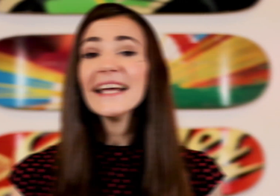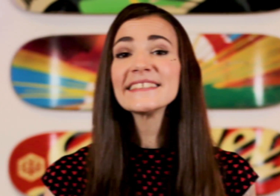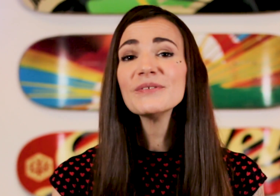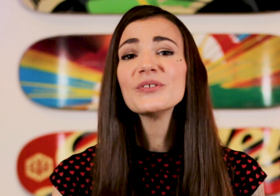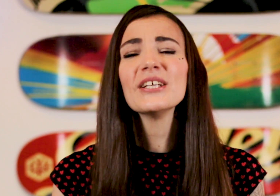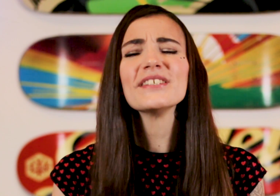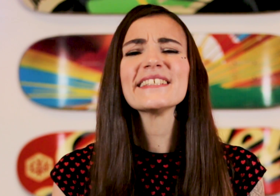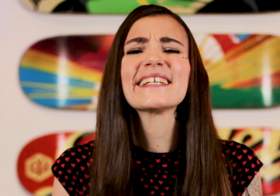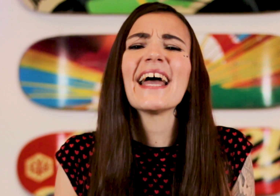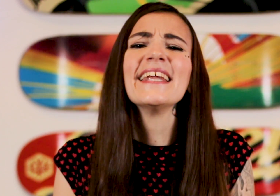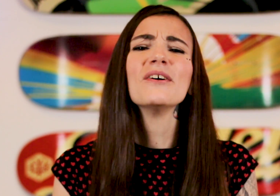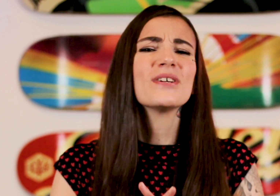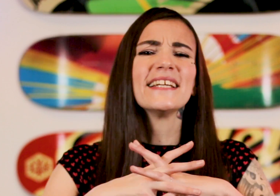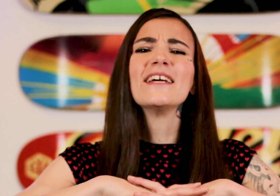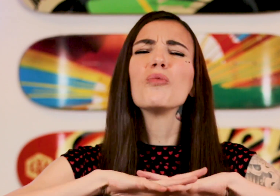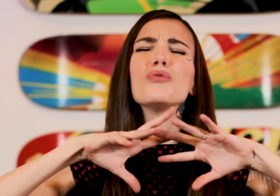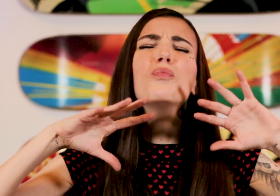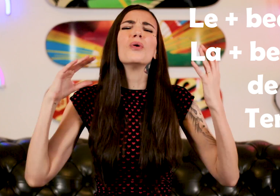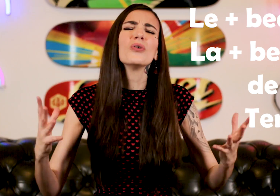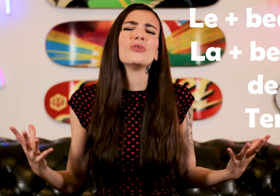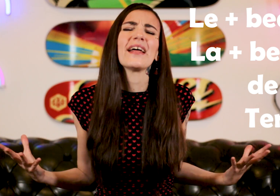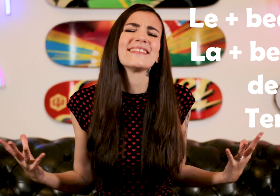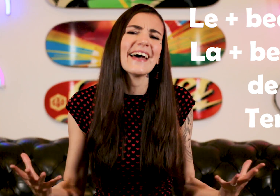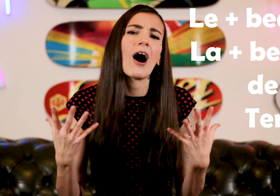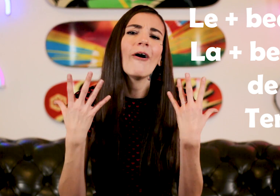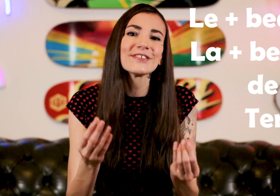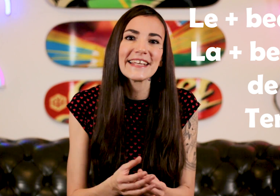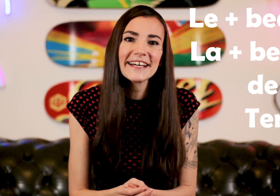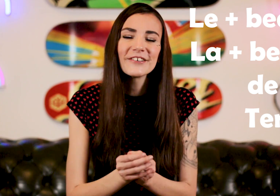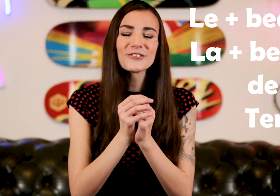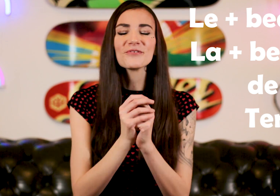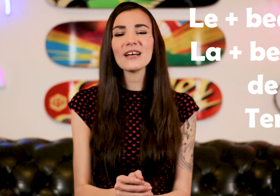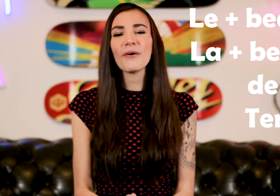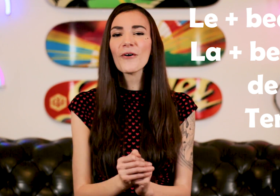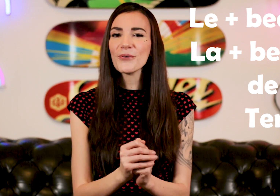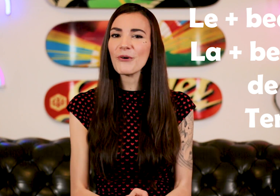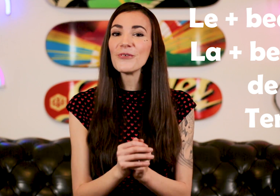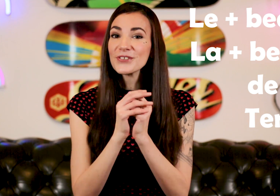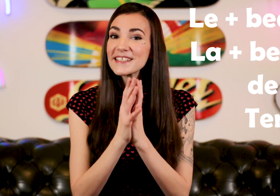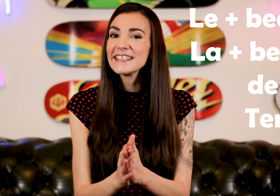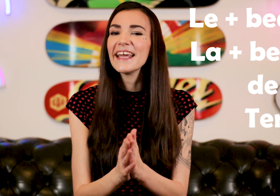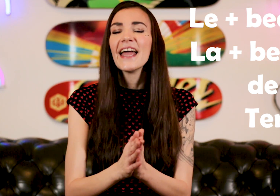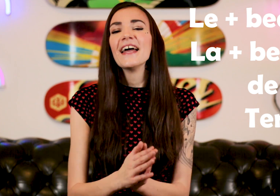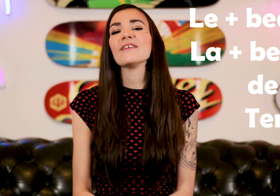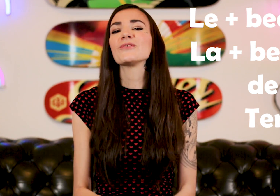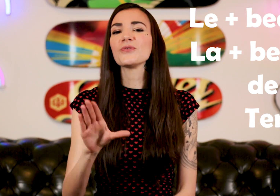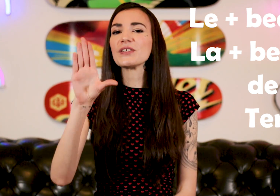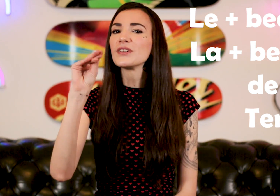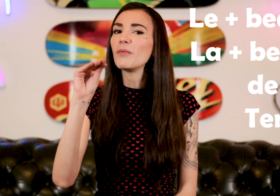Et si vous voulez lui dire quel est ou qu'il est le plus beau de la terre entière, je vous apprends comment le signer. Il vous suffit tout d'abord